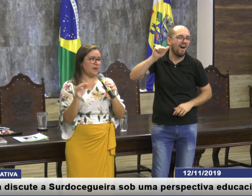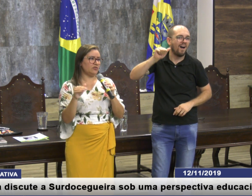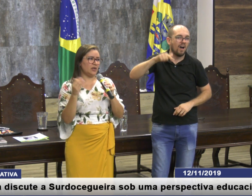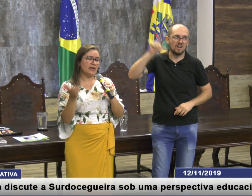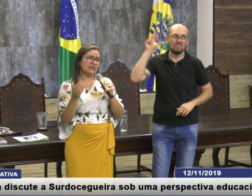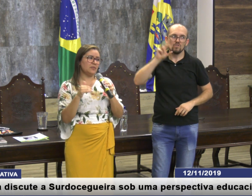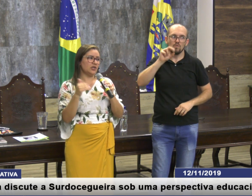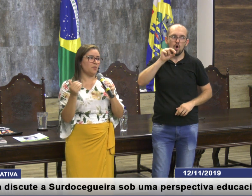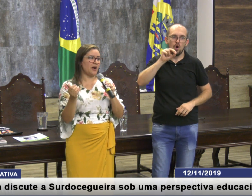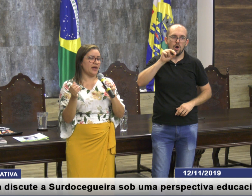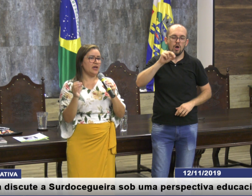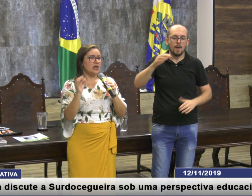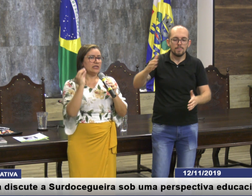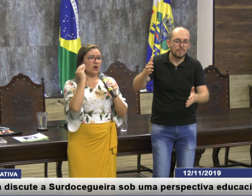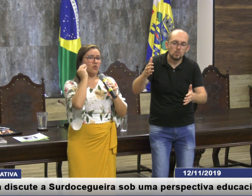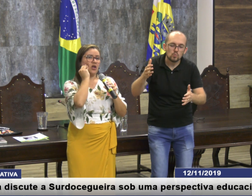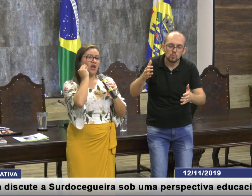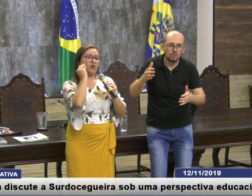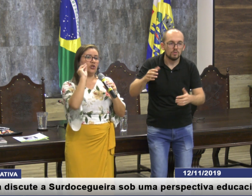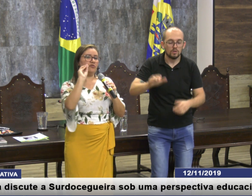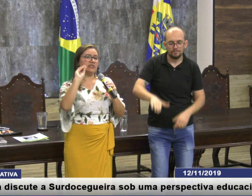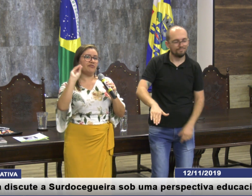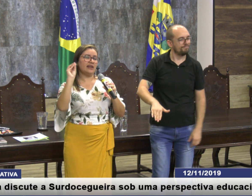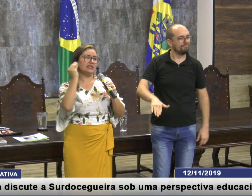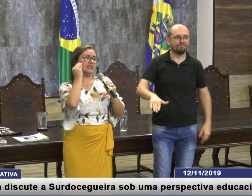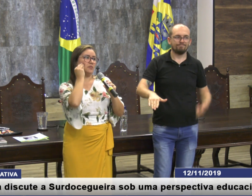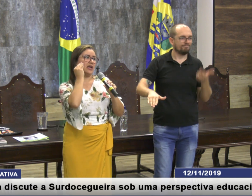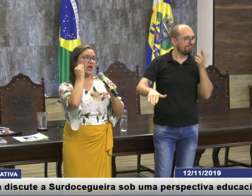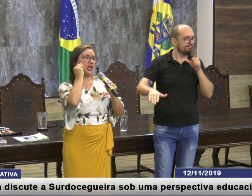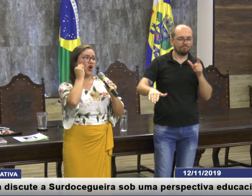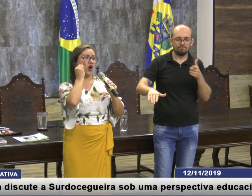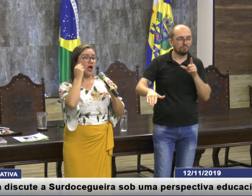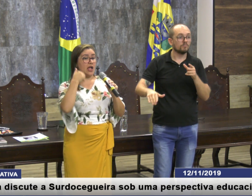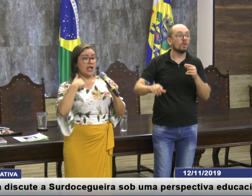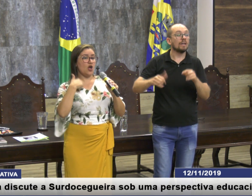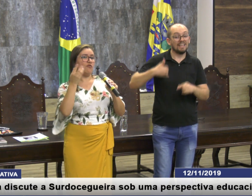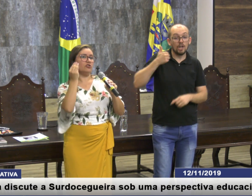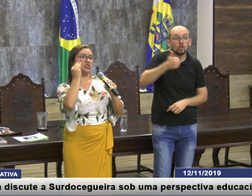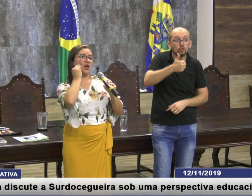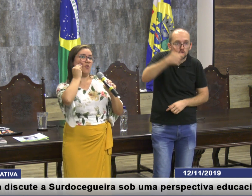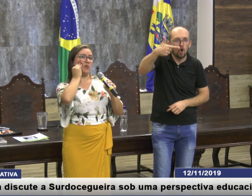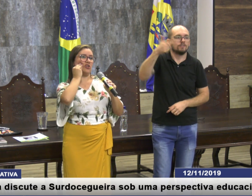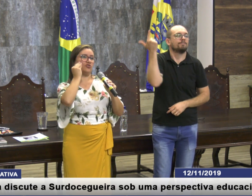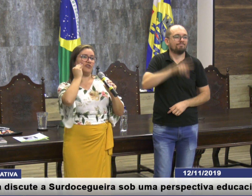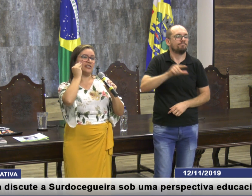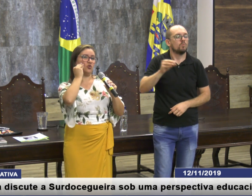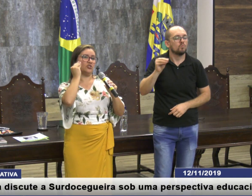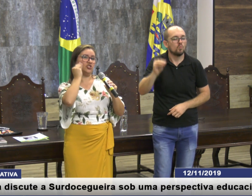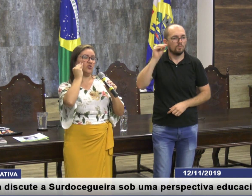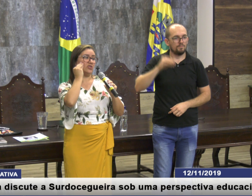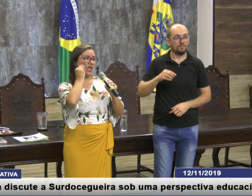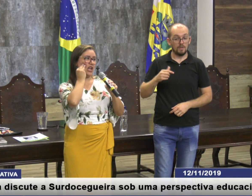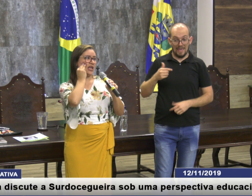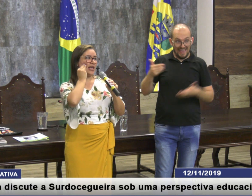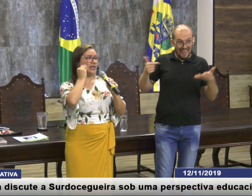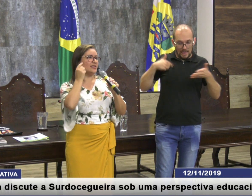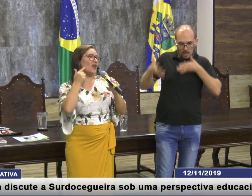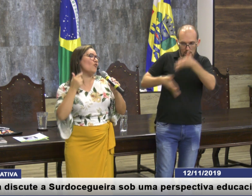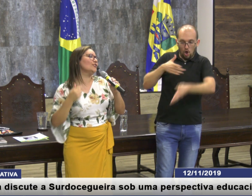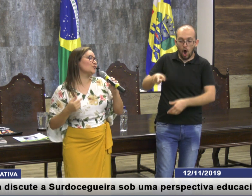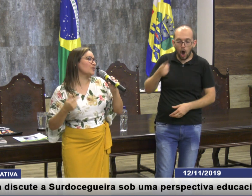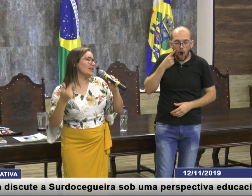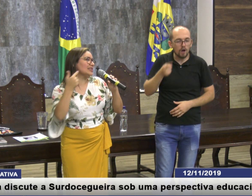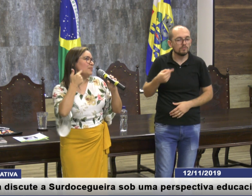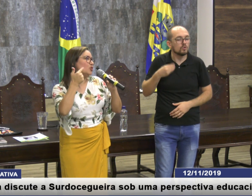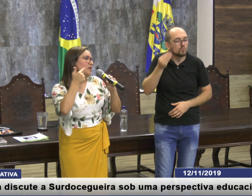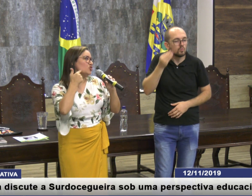chegava perto era mais a mãe e o pai. Então, quando você faz assim para ele, eu vou te dar um beijo, e faz no rostinho dele, ele dá o